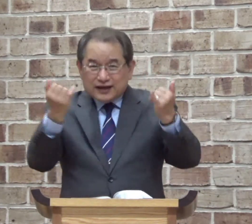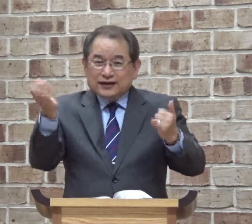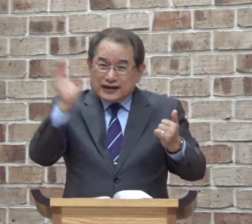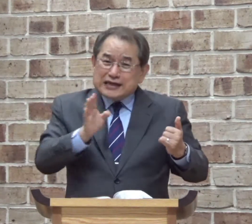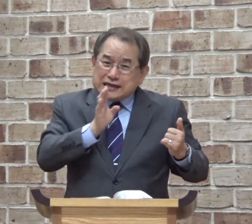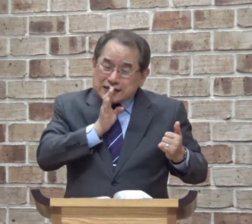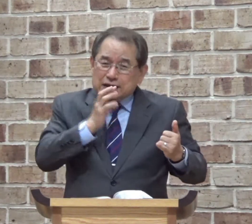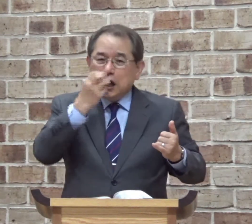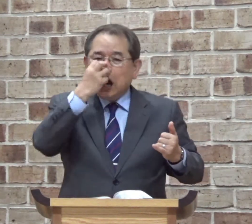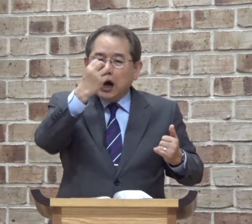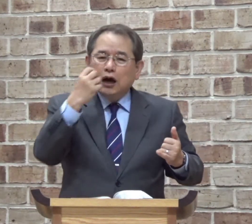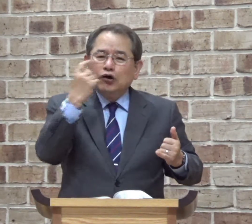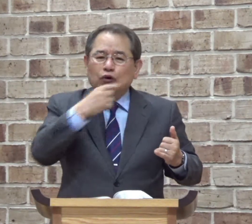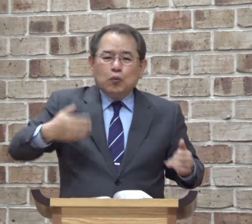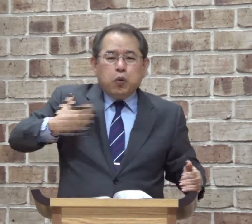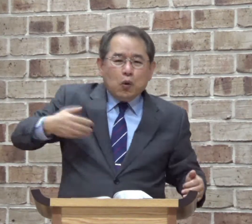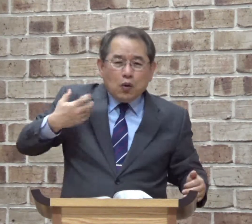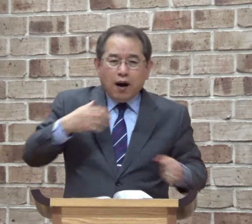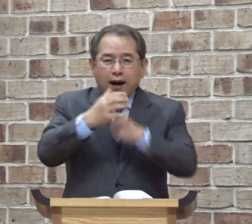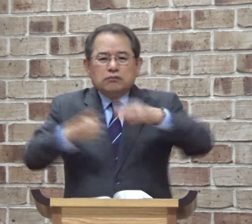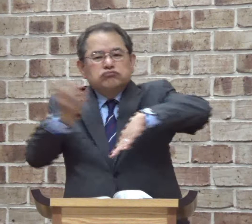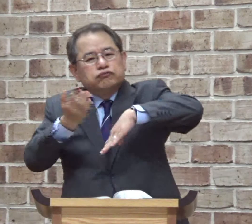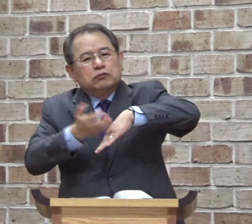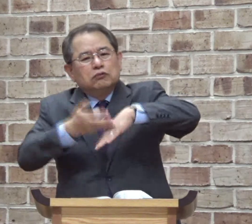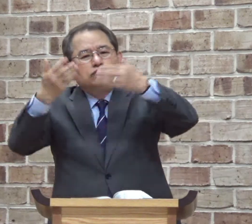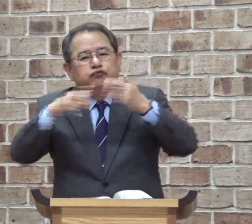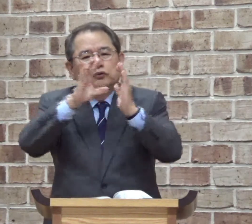나는 겸손하다고 생각하는 사람,